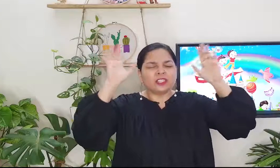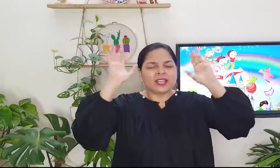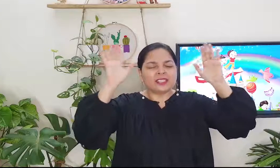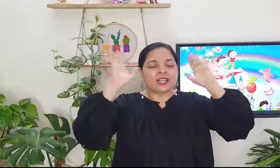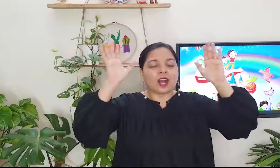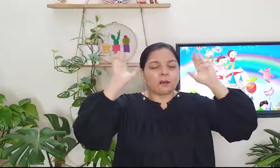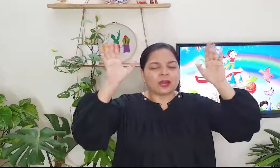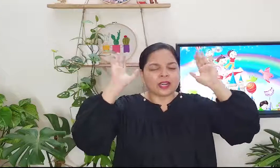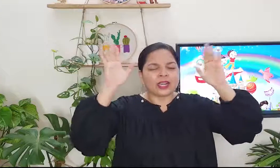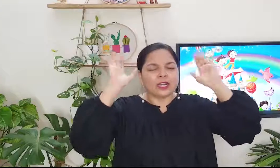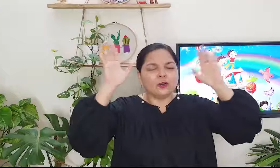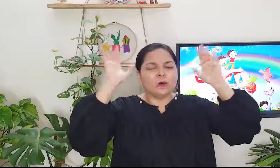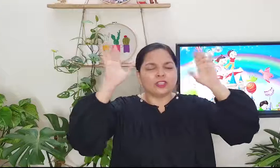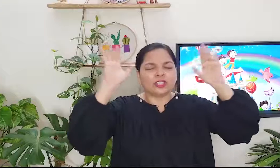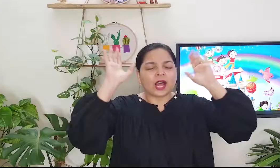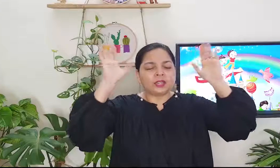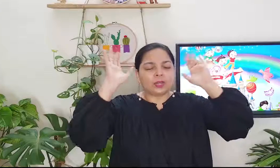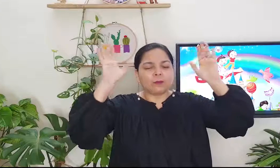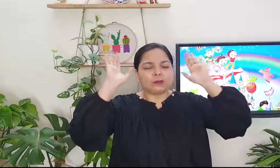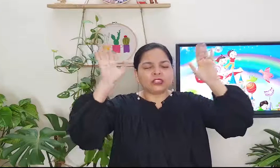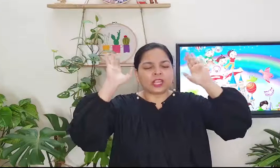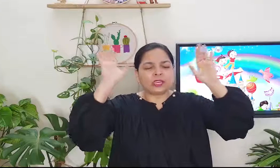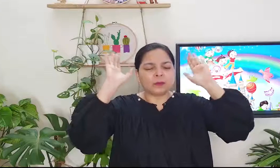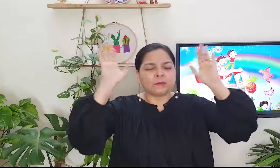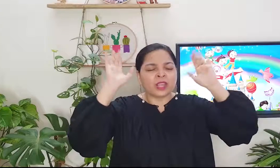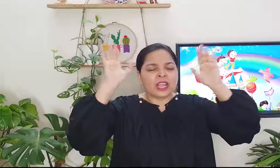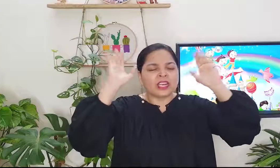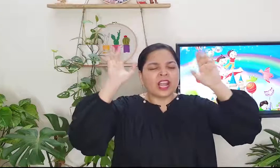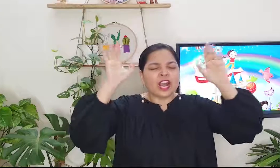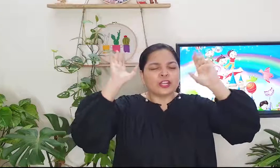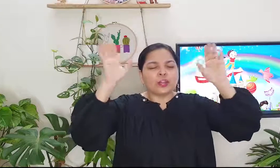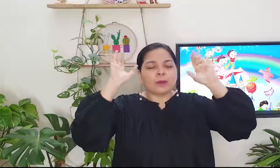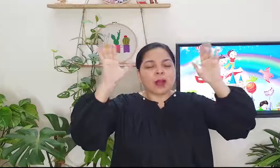সমস্ত অঙ্গ সঠিকভাবে কাজ করছে। রে বৌন্দ্রালা বাগরা টেকে বৌসাকার, এদের